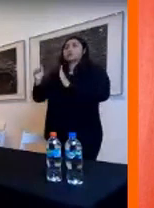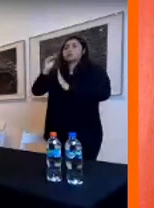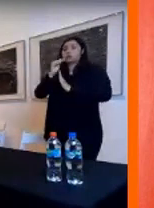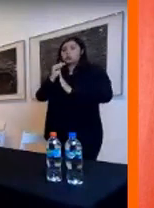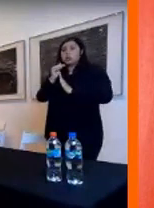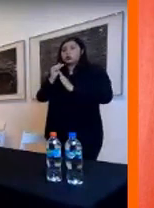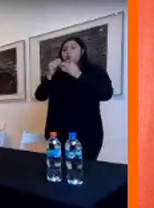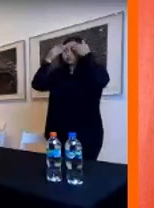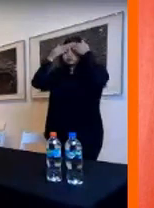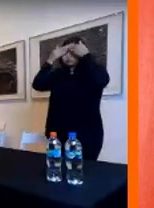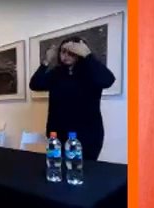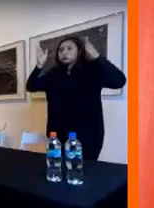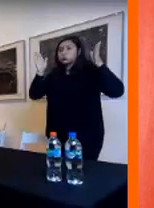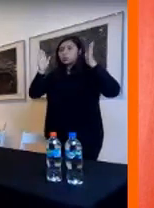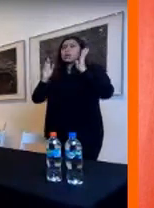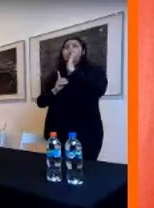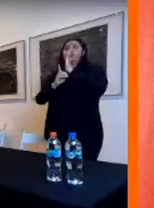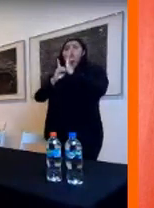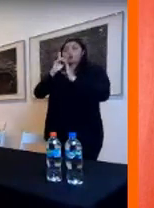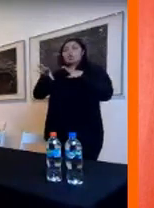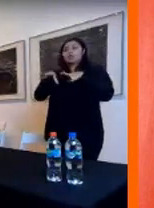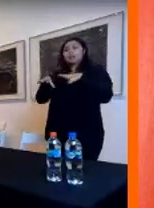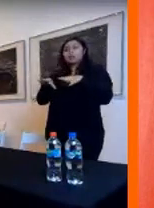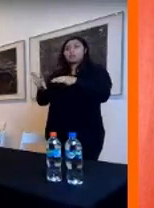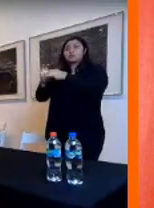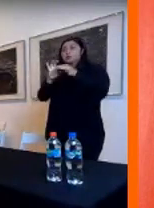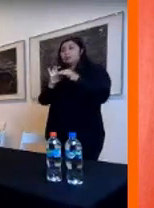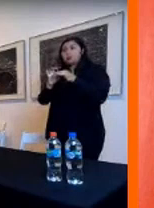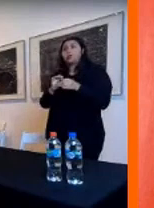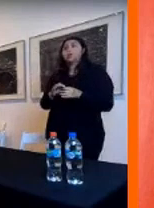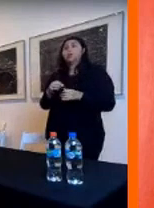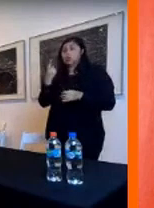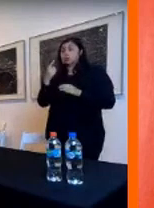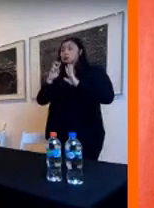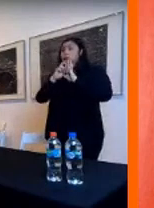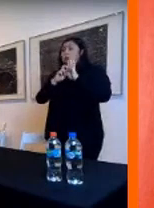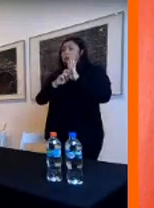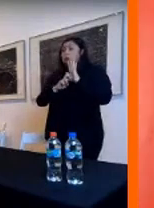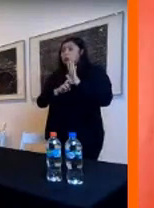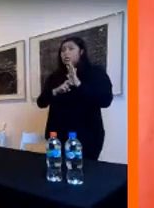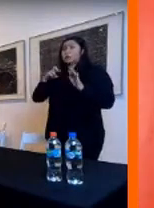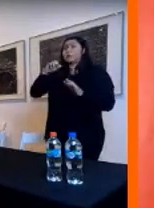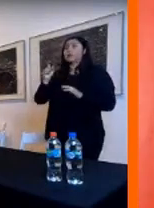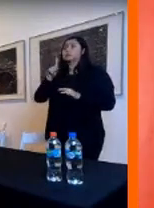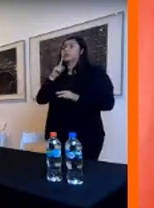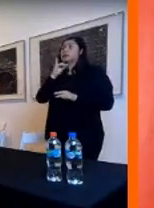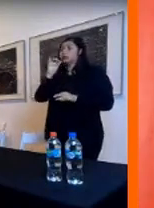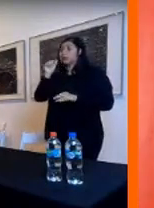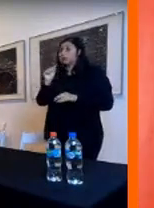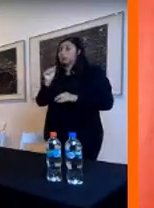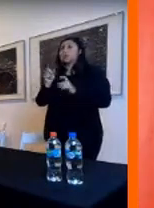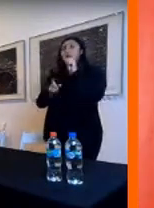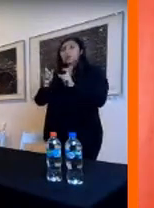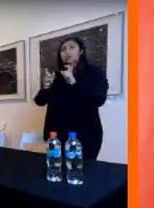desarrollar muchísimas iniciativas en conjunto. Y una de las iniciativas son el programa de pasantía para personas mayores. Bueno, lamentablemente con